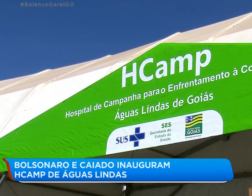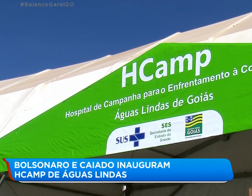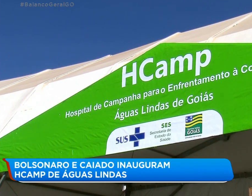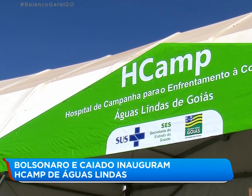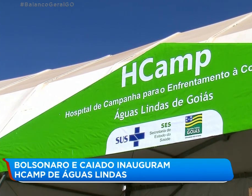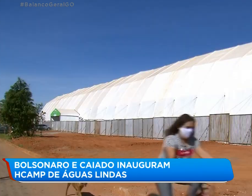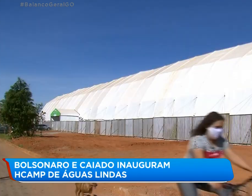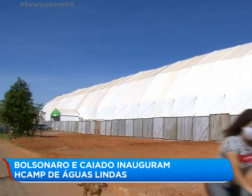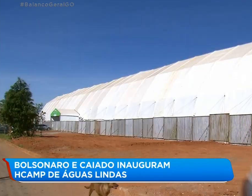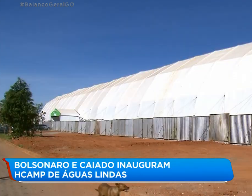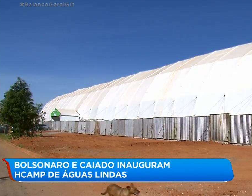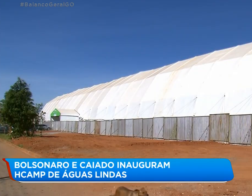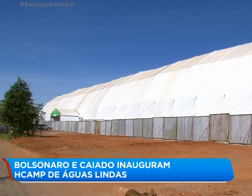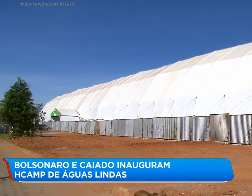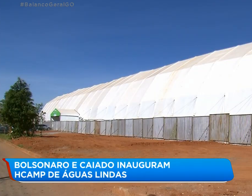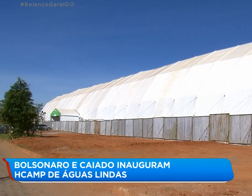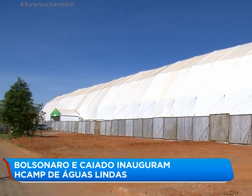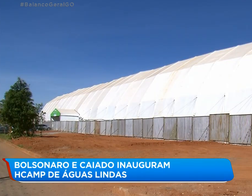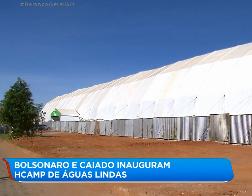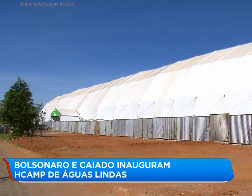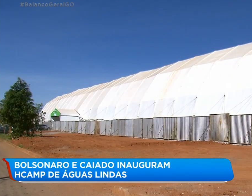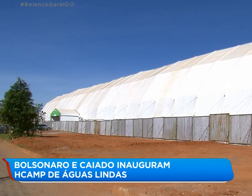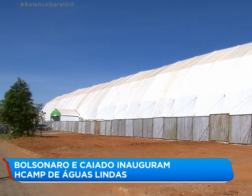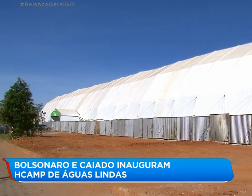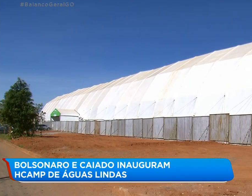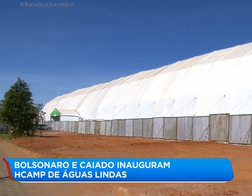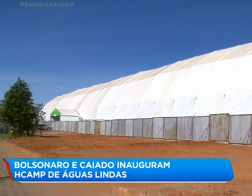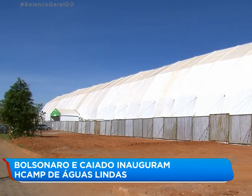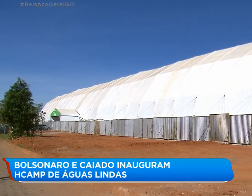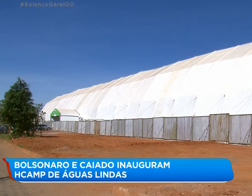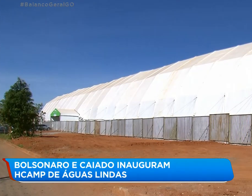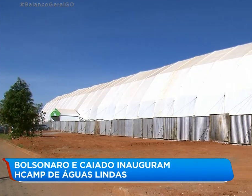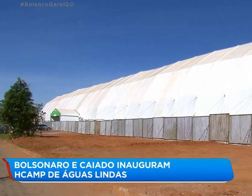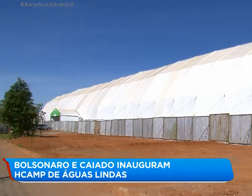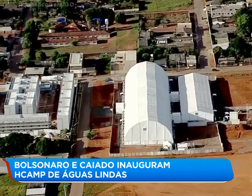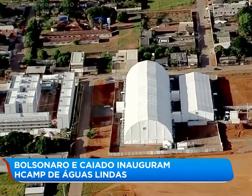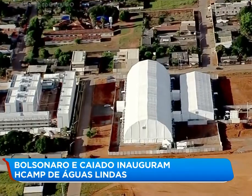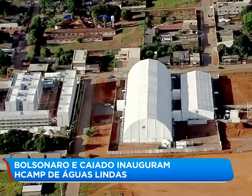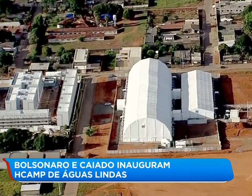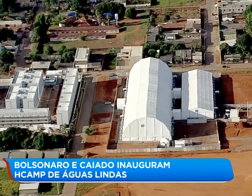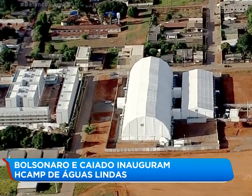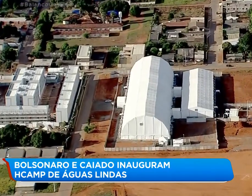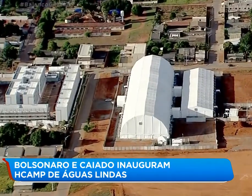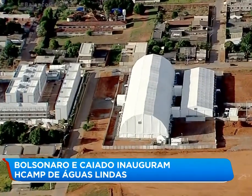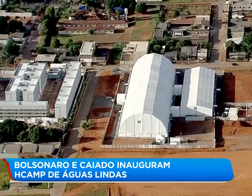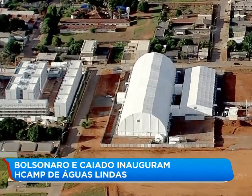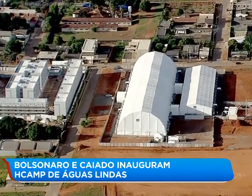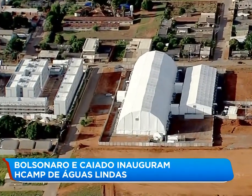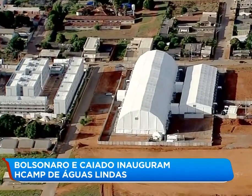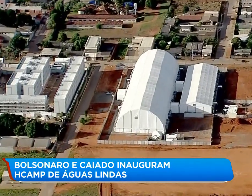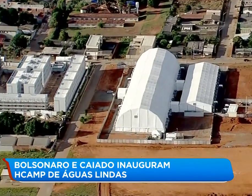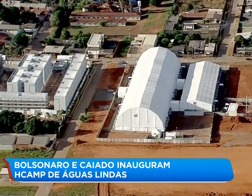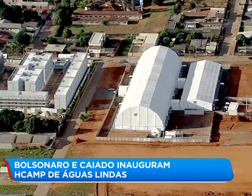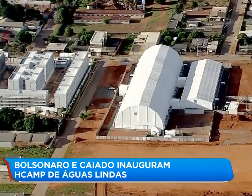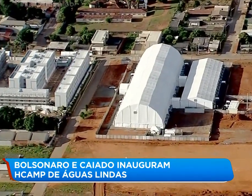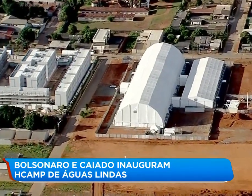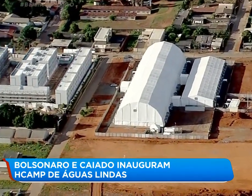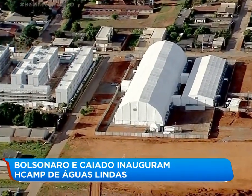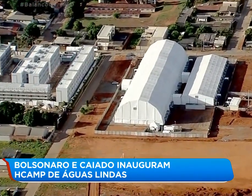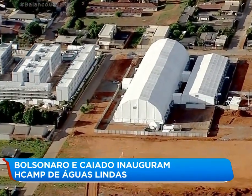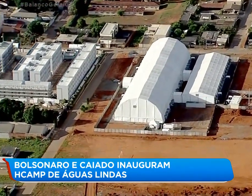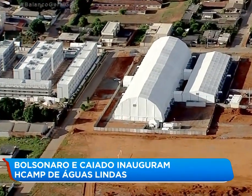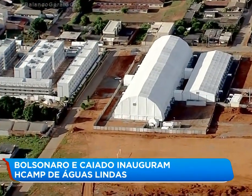A ideia é que para cá sejam trazidos pacientes em tratamento contra o coronavírus. O hospital de campanha tem capacidade para